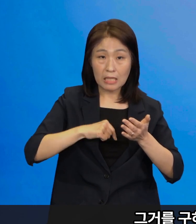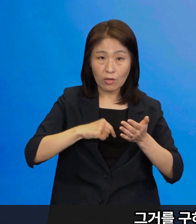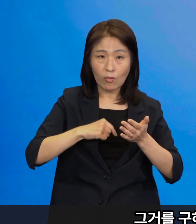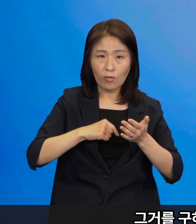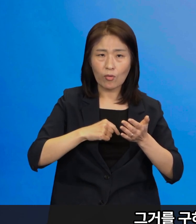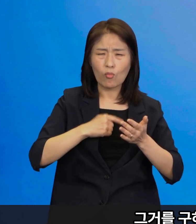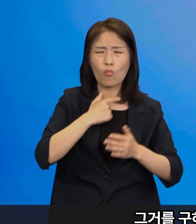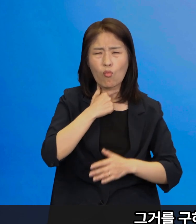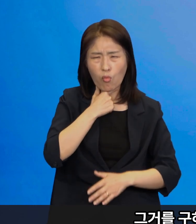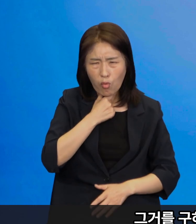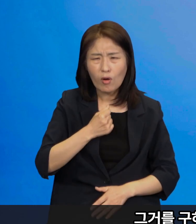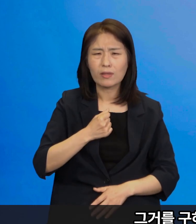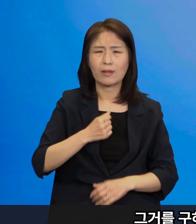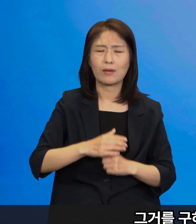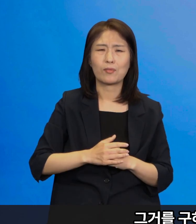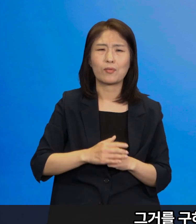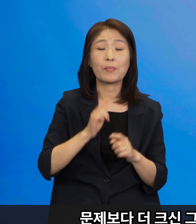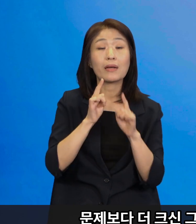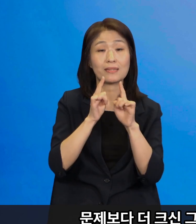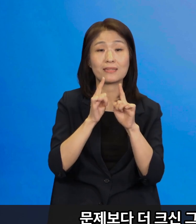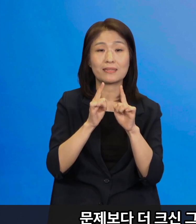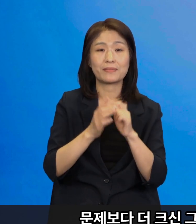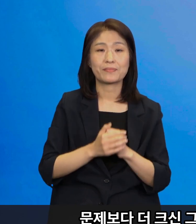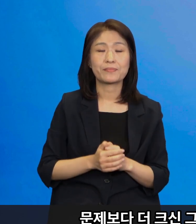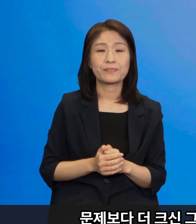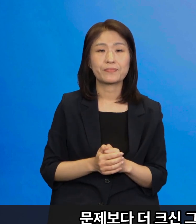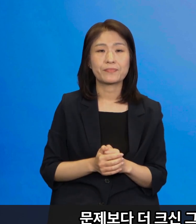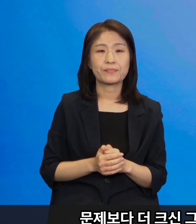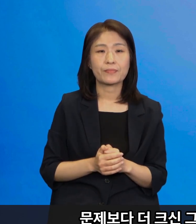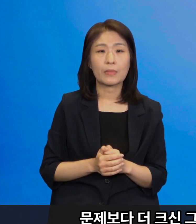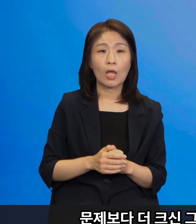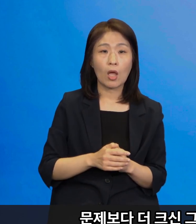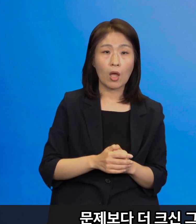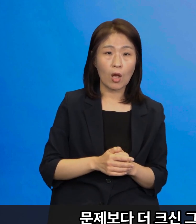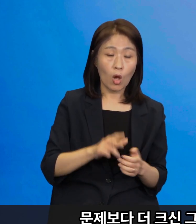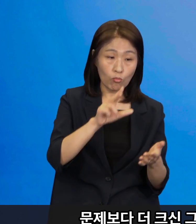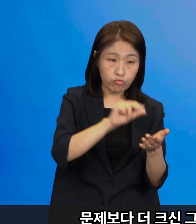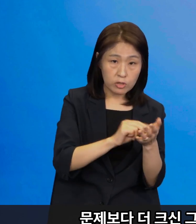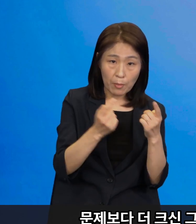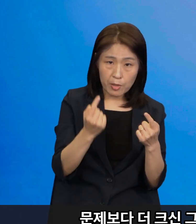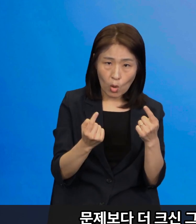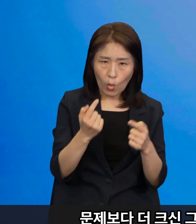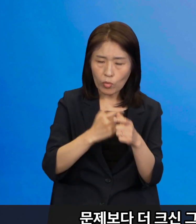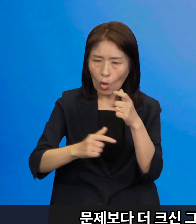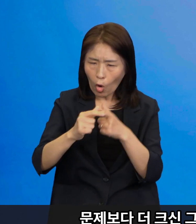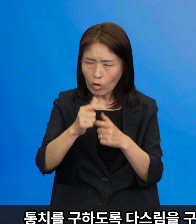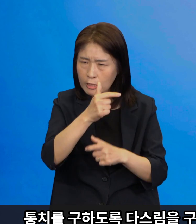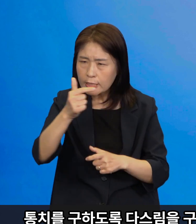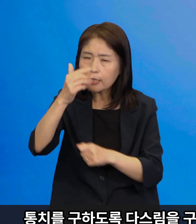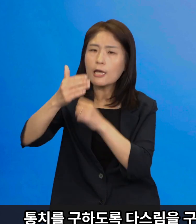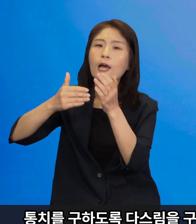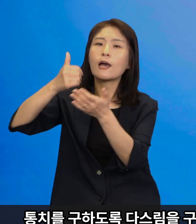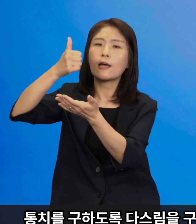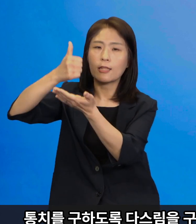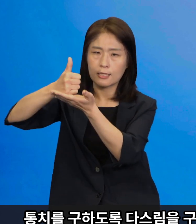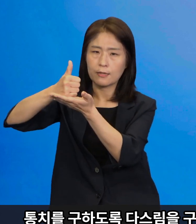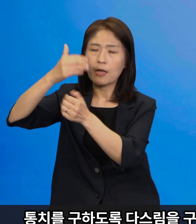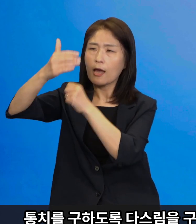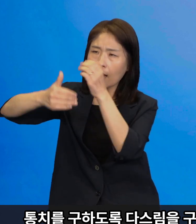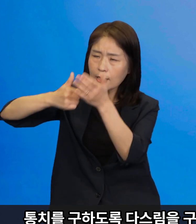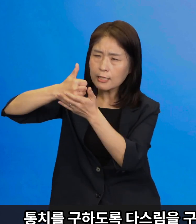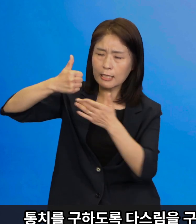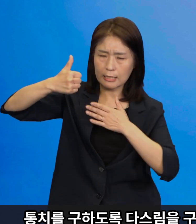구하라고 말씀하는 거예요. 문제보다 더 크신 그 하나님께서 그 문제를 통하여서 통치를